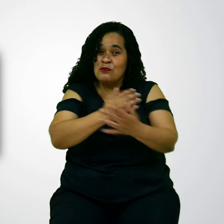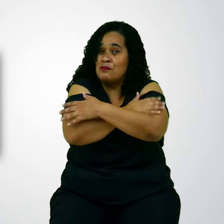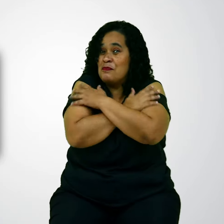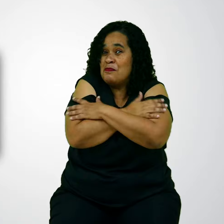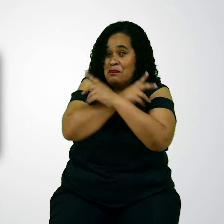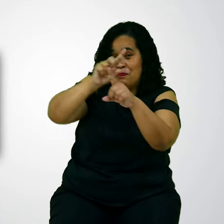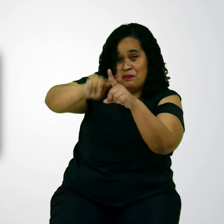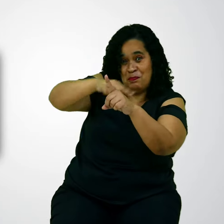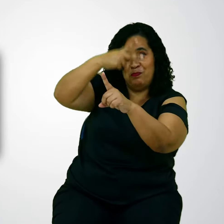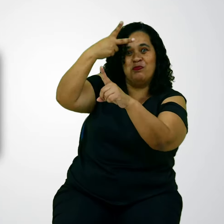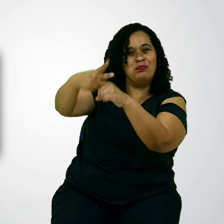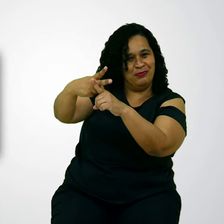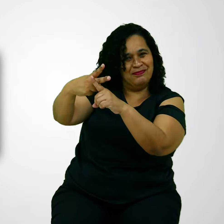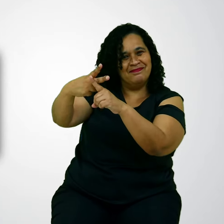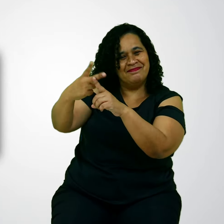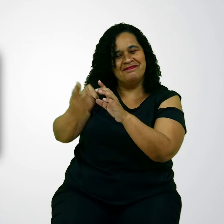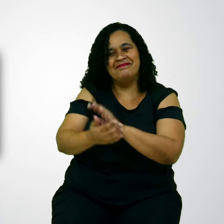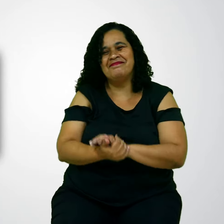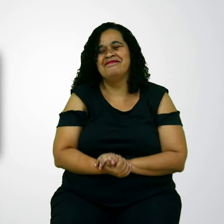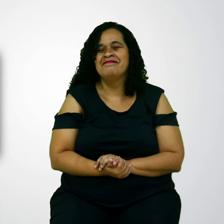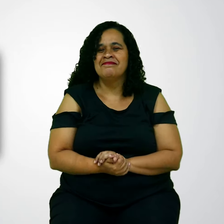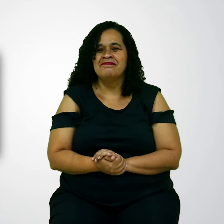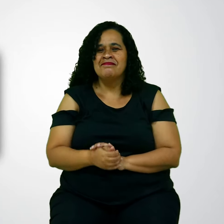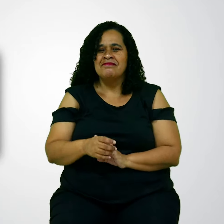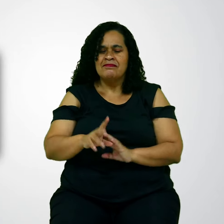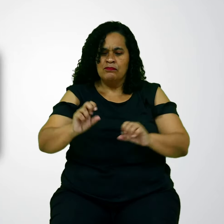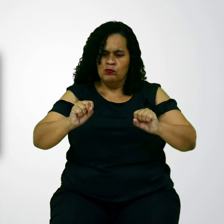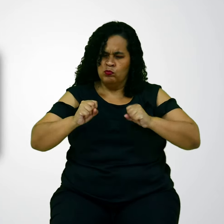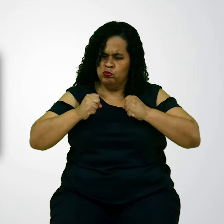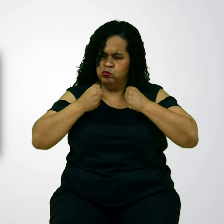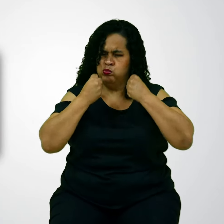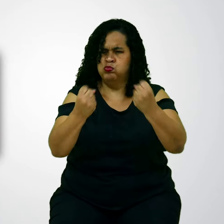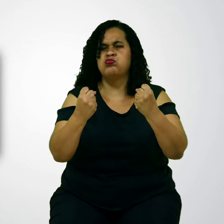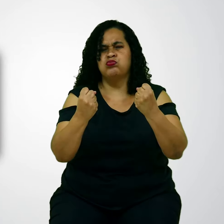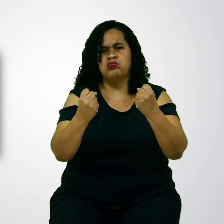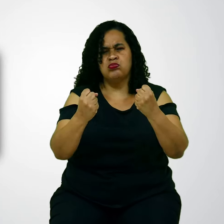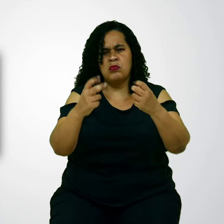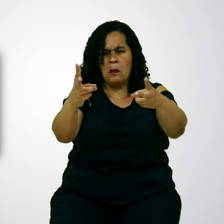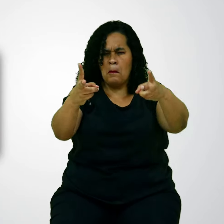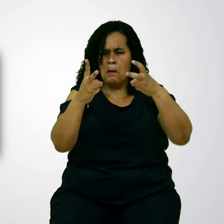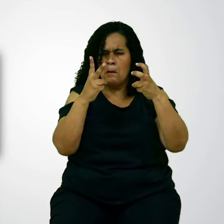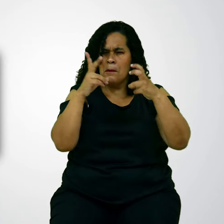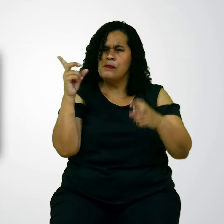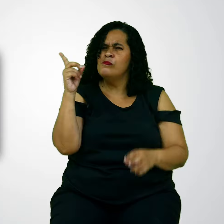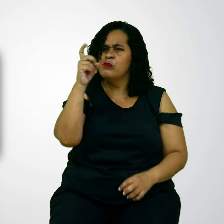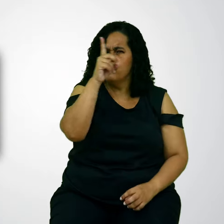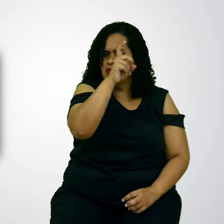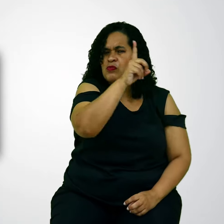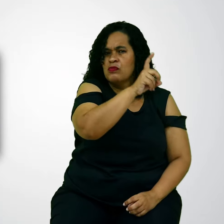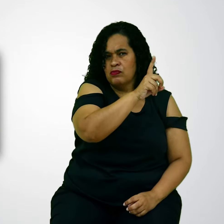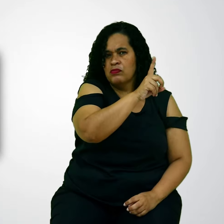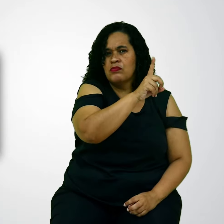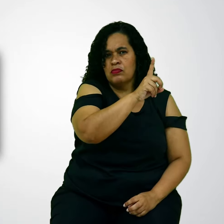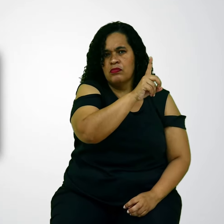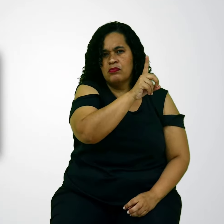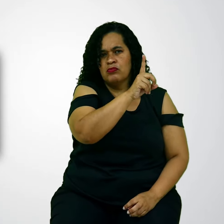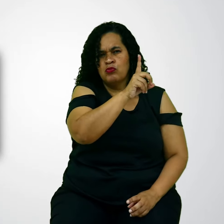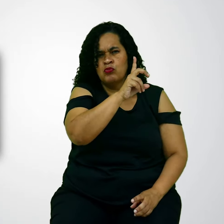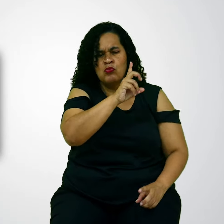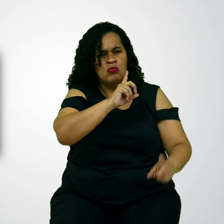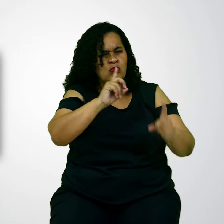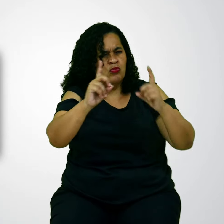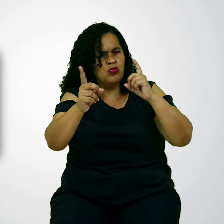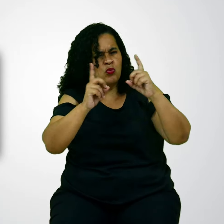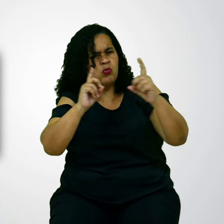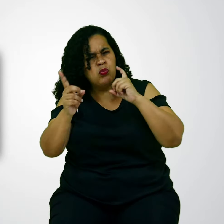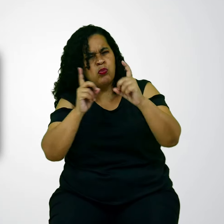A gente tem se esforçado e tem uma dificuldade nisso. Não é uma coisa fácil. De se reunir para orar junto,